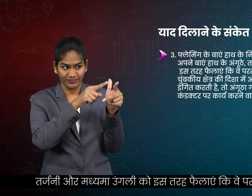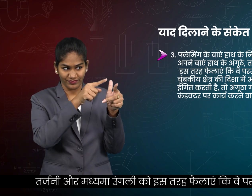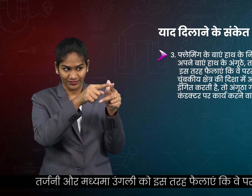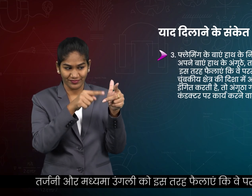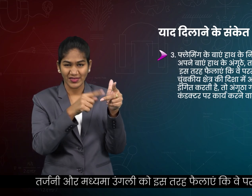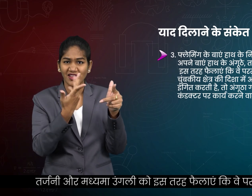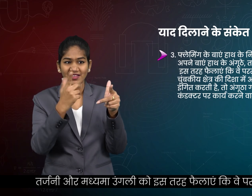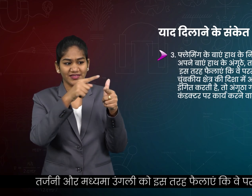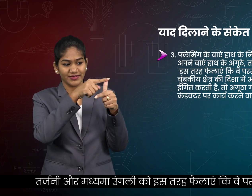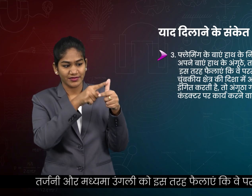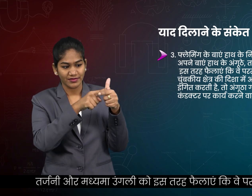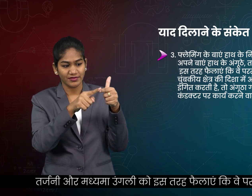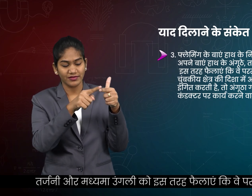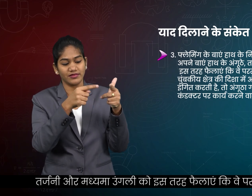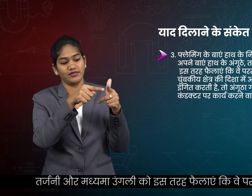हों।